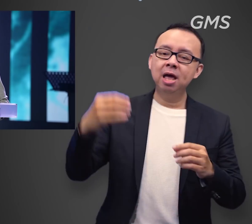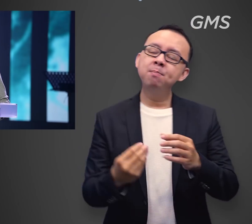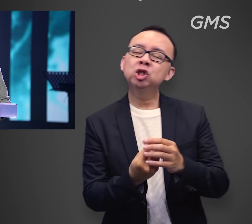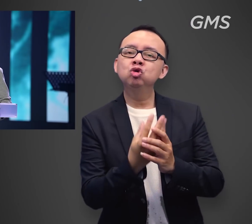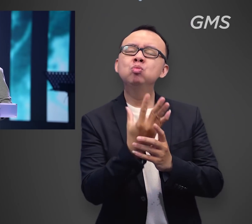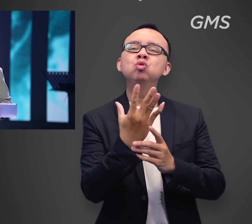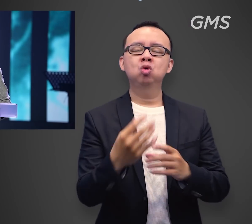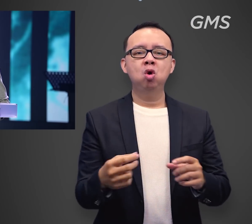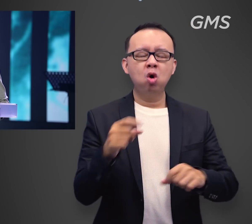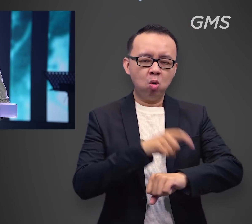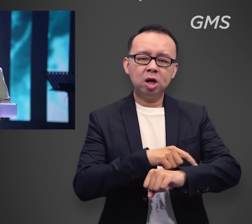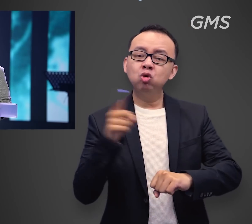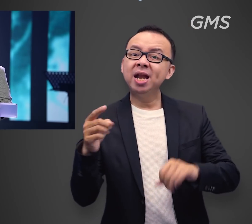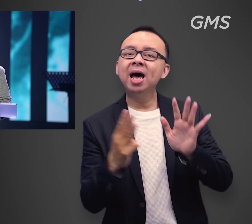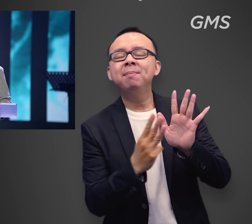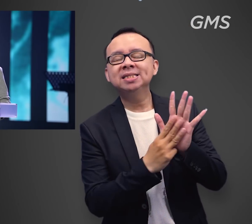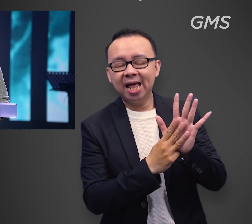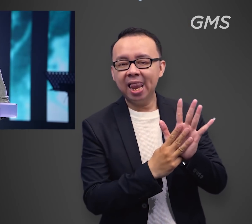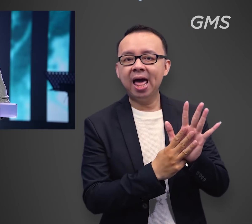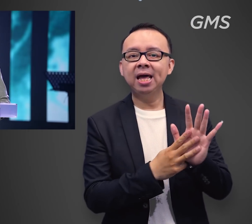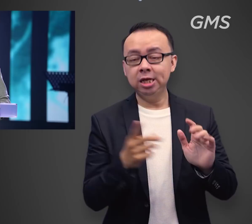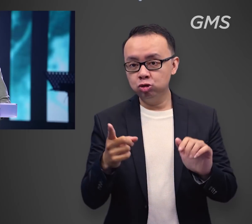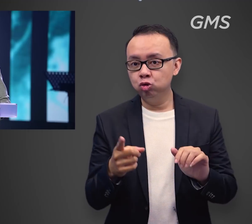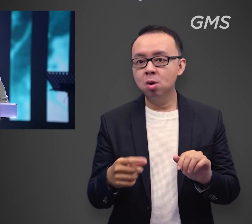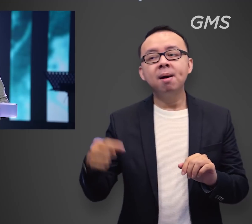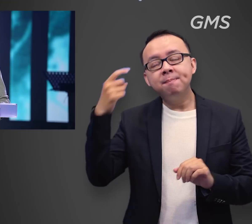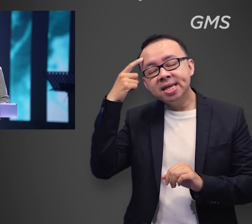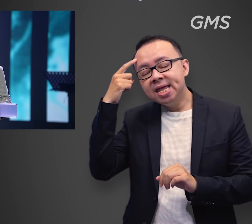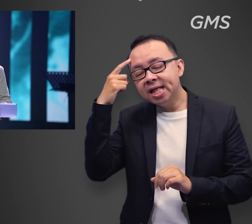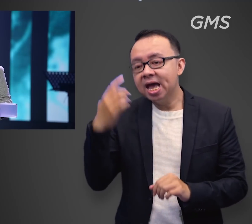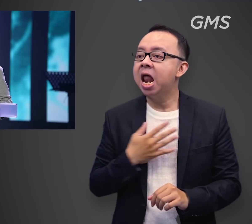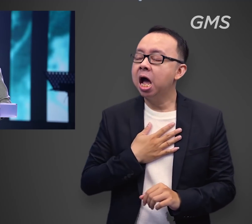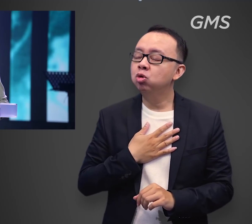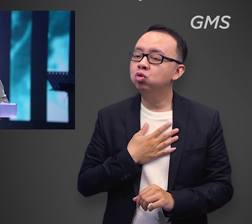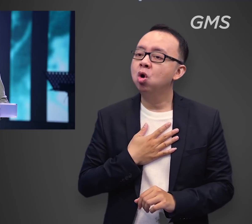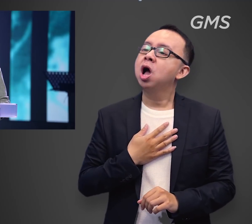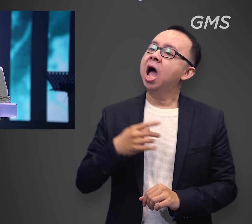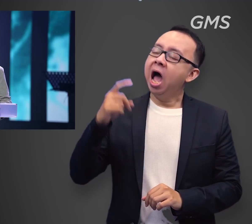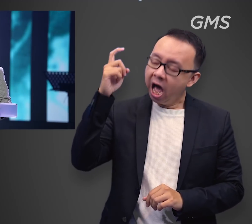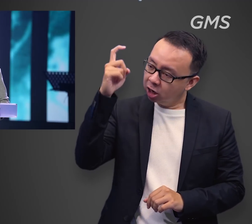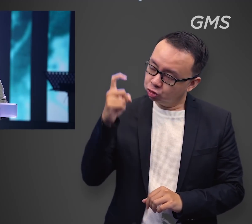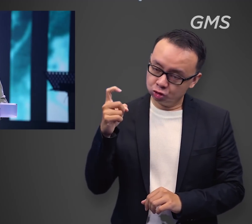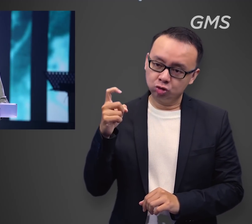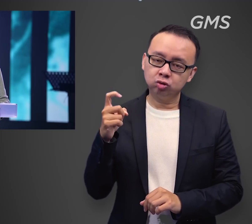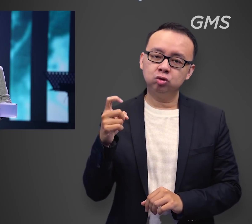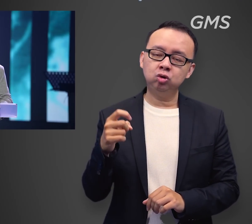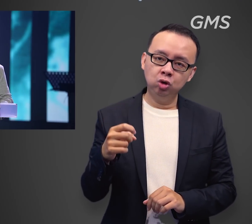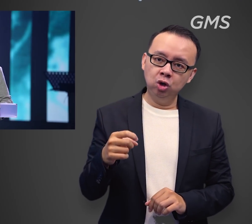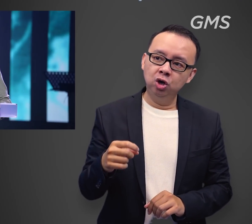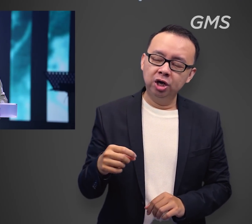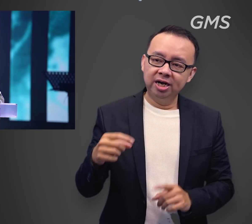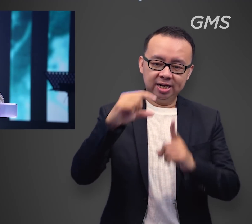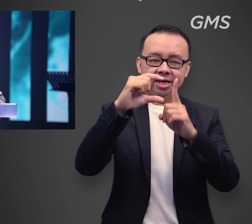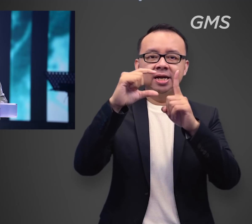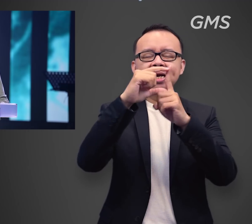Begitu konflik oh ingat aku hari ini justru harus semakin dewasa di dalam Tuhan. Belajar rendah hati, belajar sabar,